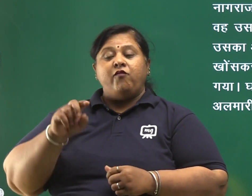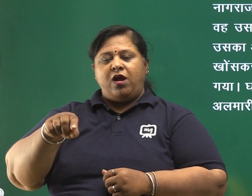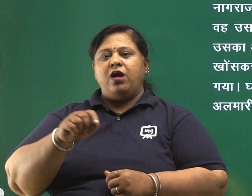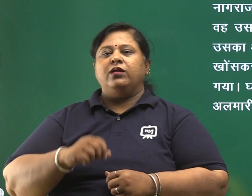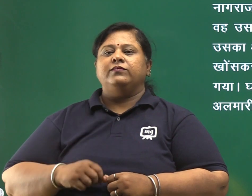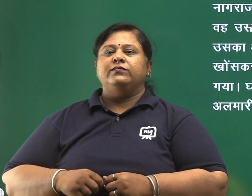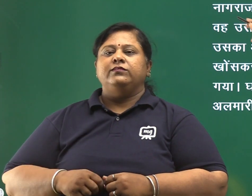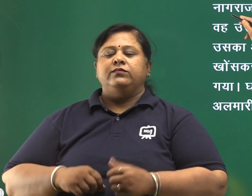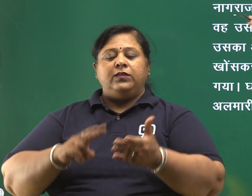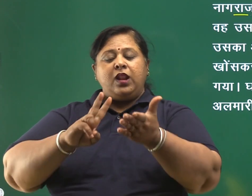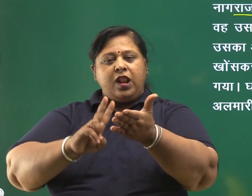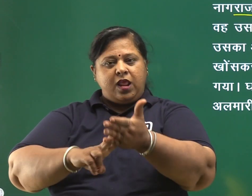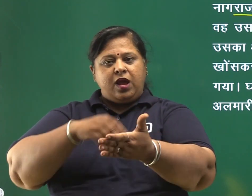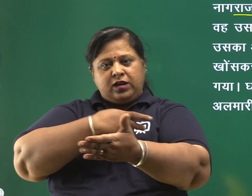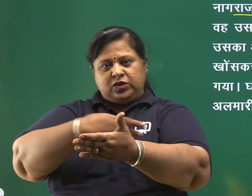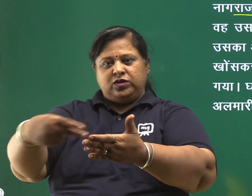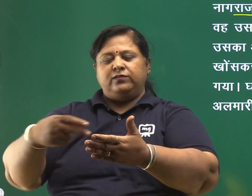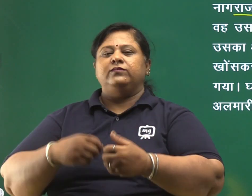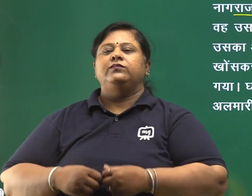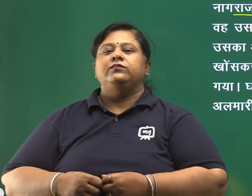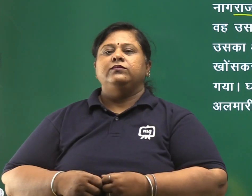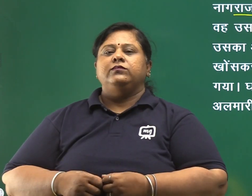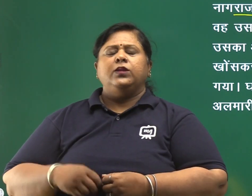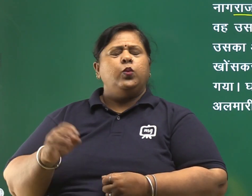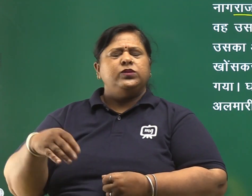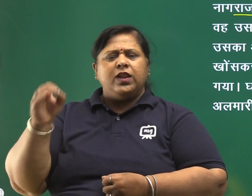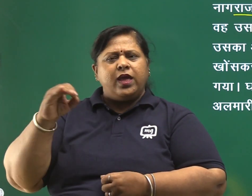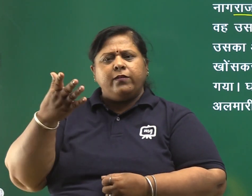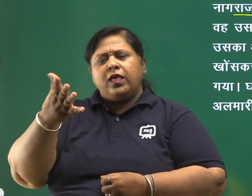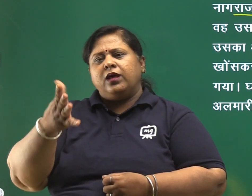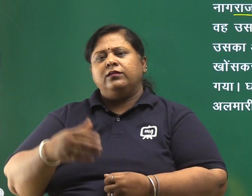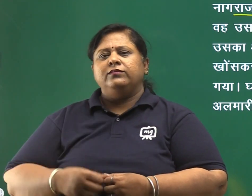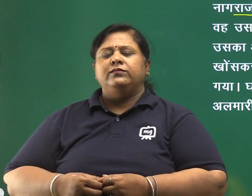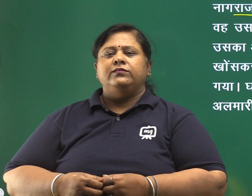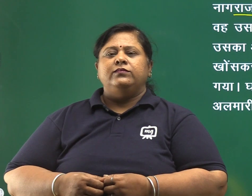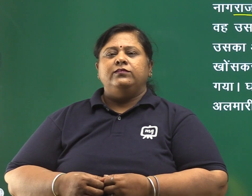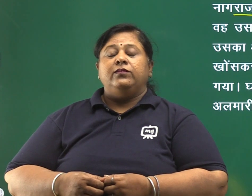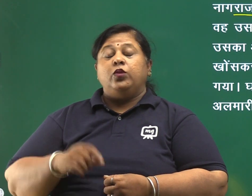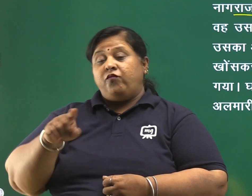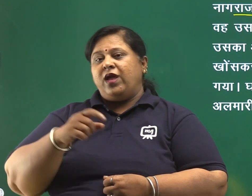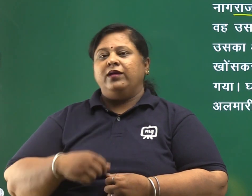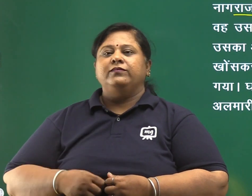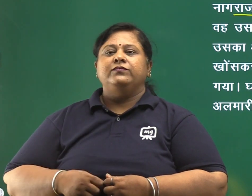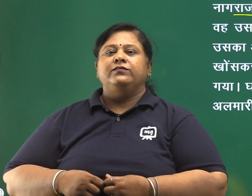वहाँ नागराजन उसे नहीं मिला। तो वह